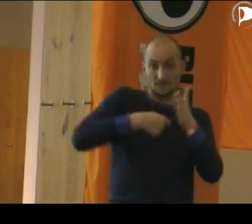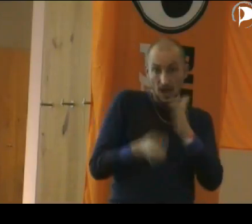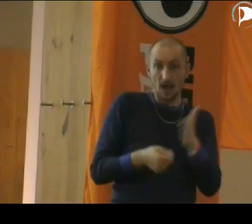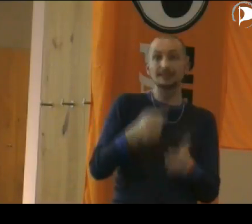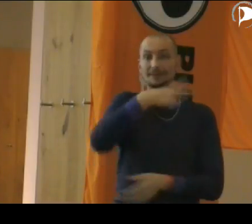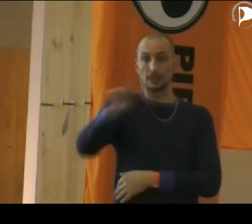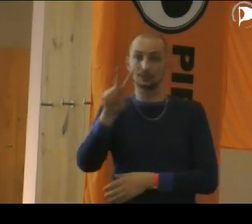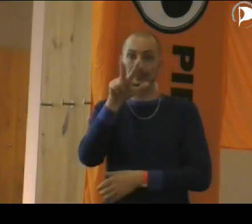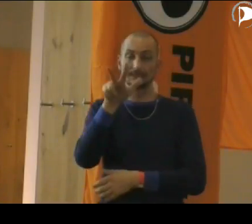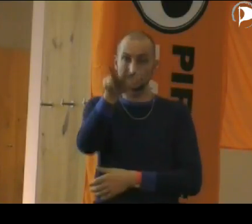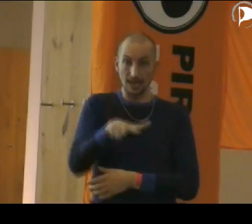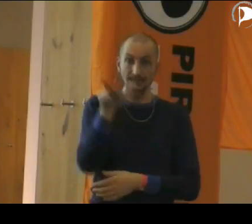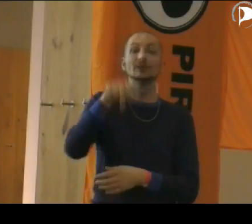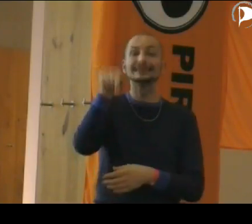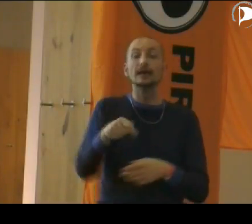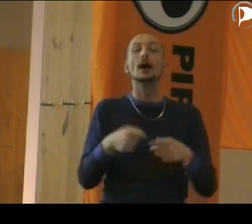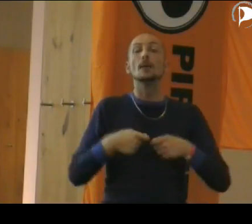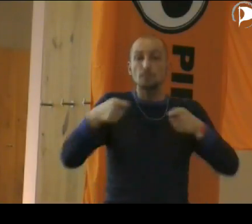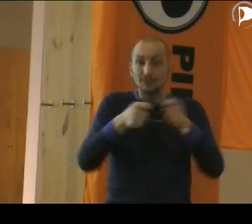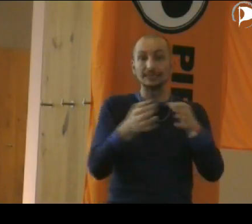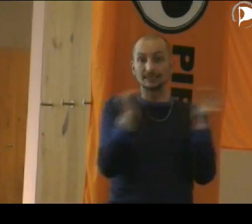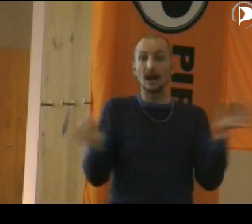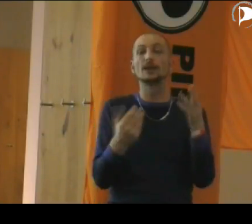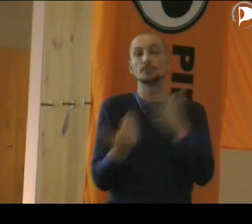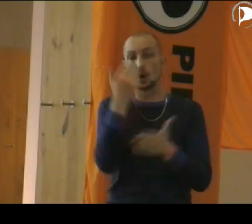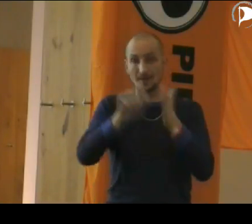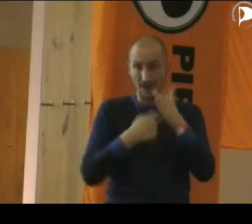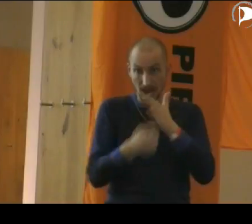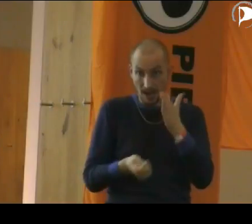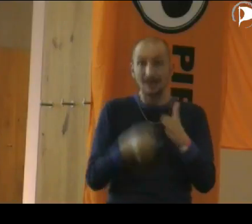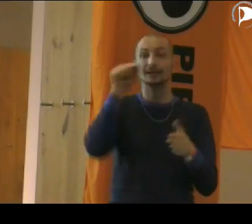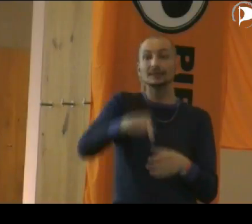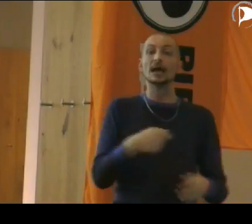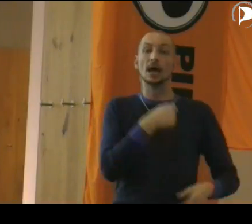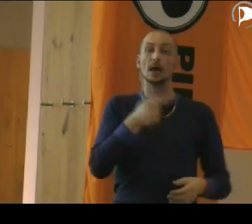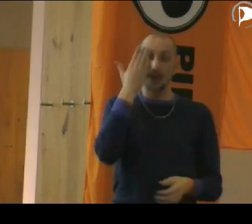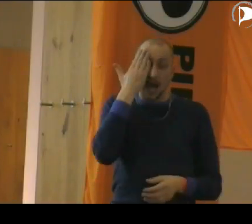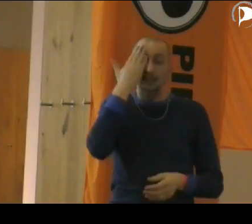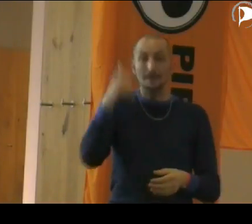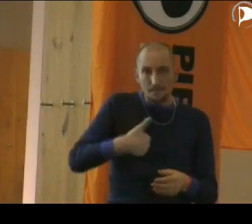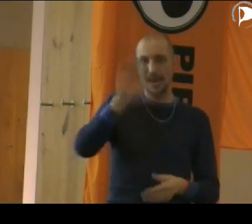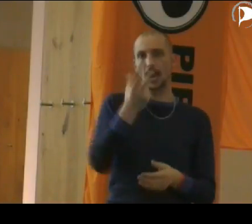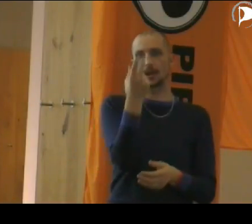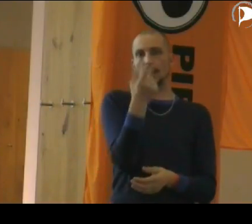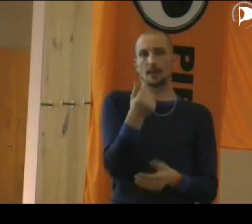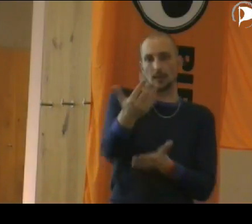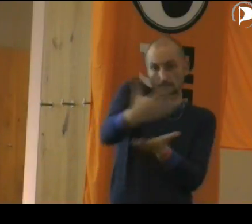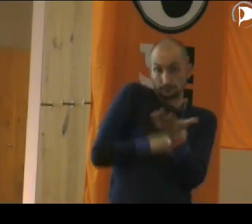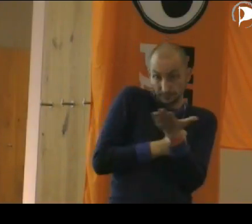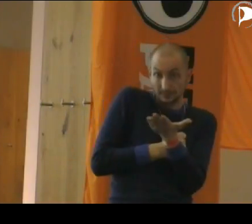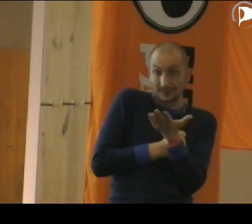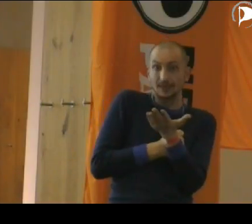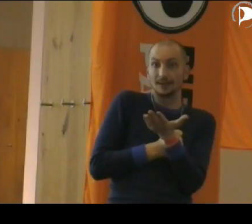werde bundestag neu gewählt und beraten über 2030 wesentlich mehr geld an geben als jetzt da wir das geld ja erst